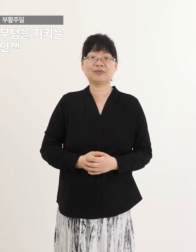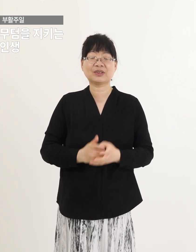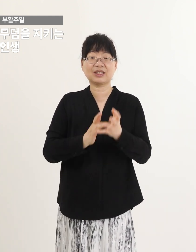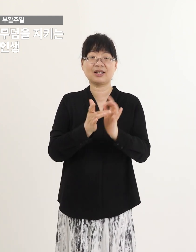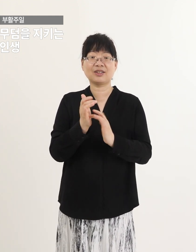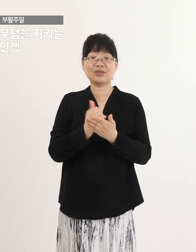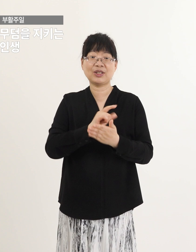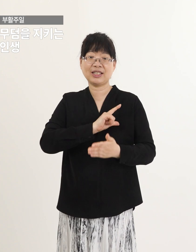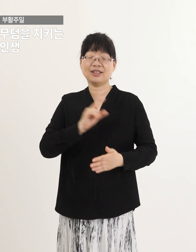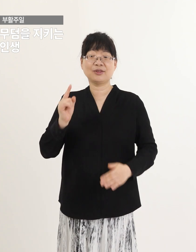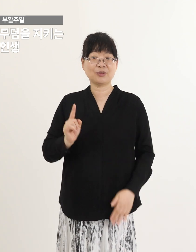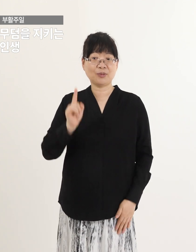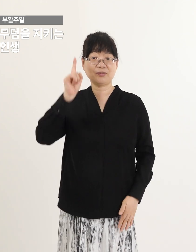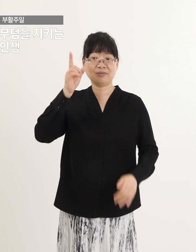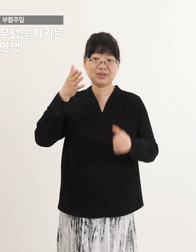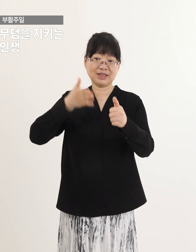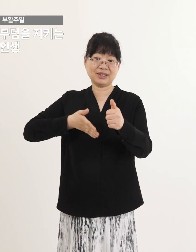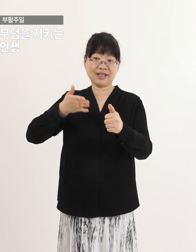예수 이름 높이세.